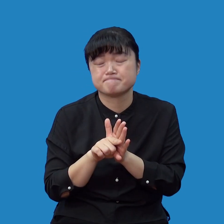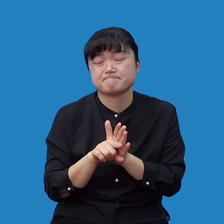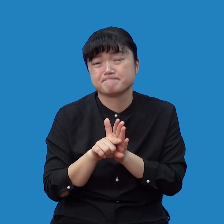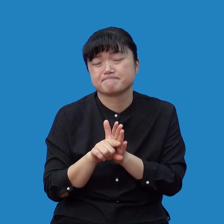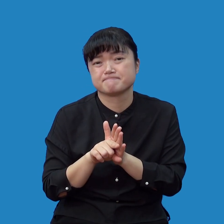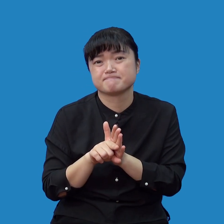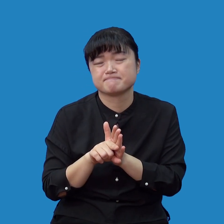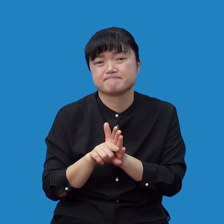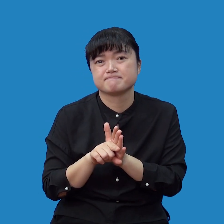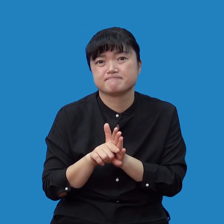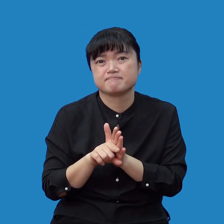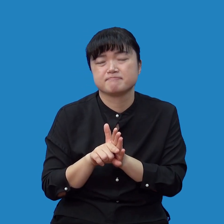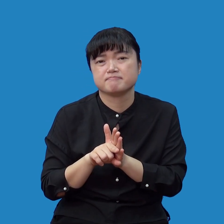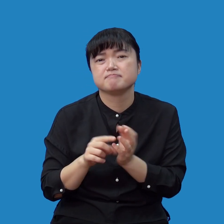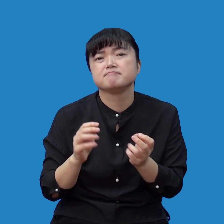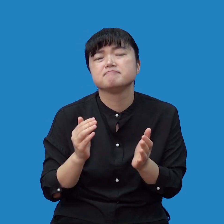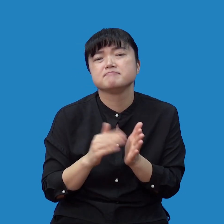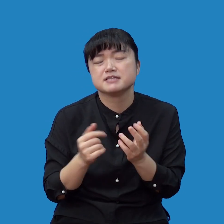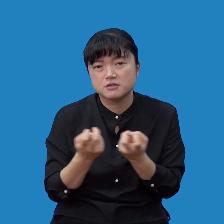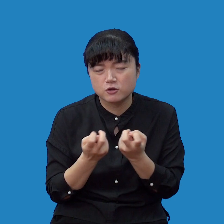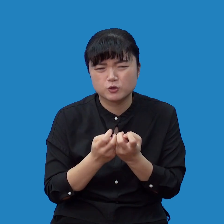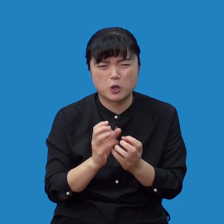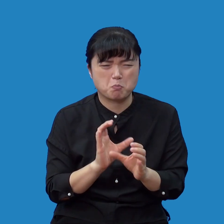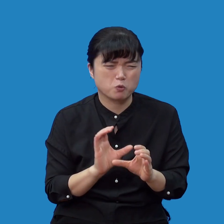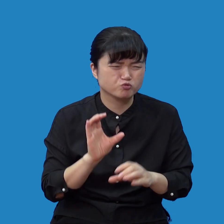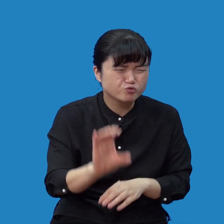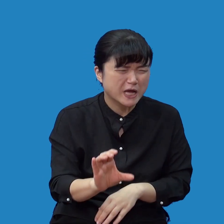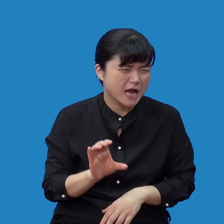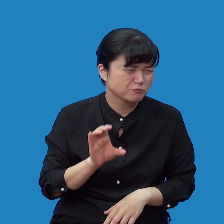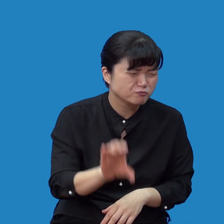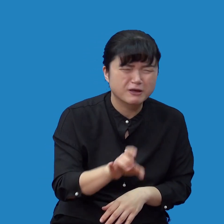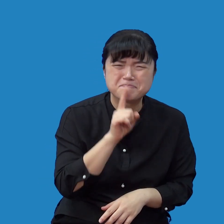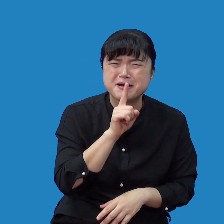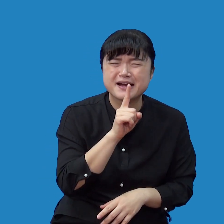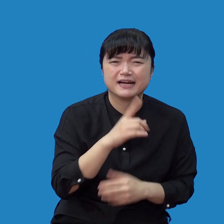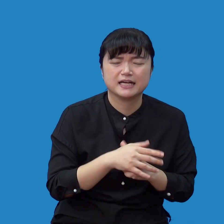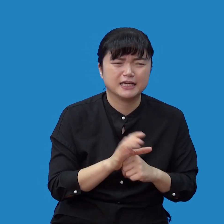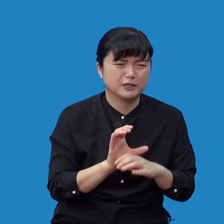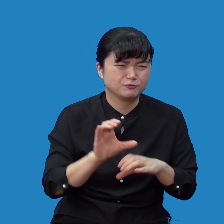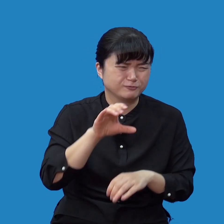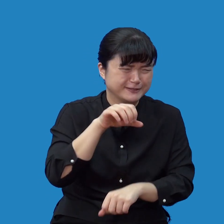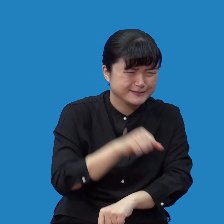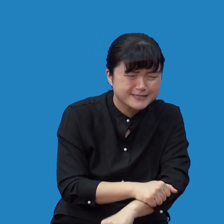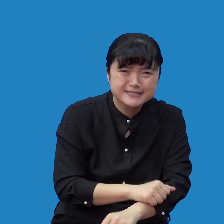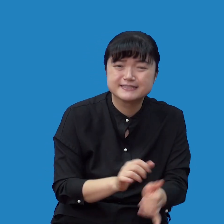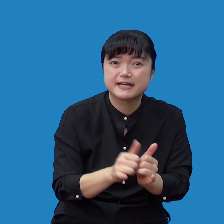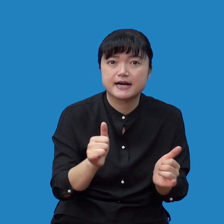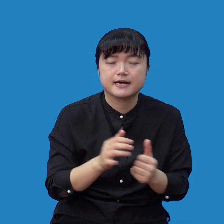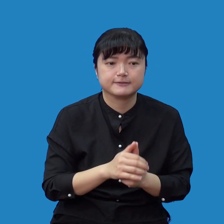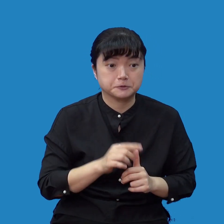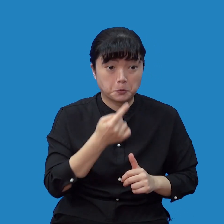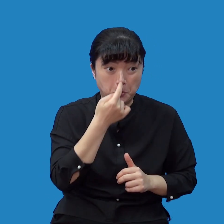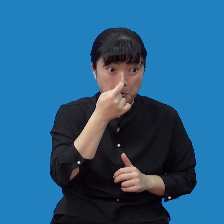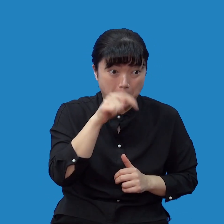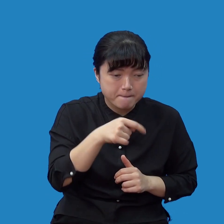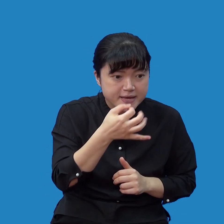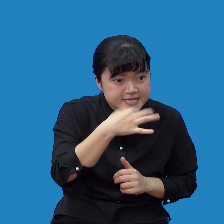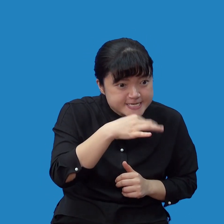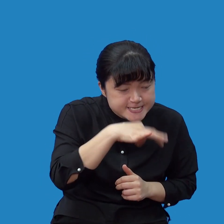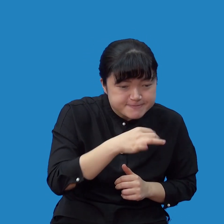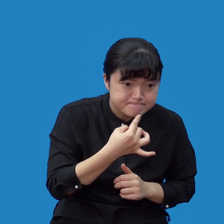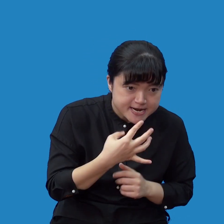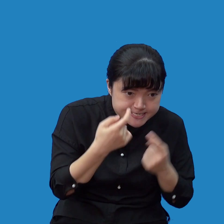요즘에 특히 투자 많이 이야기하는데 투자를 잘하는 사람들, 당장 코앞에 있는 것 보고 투자하지